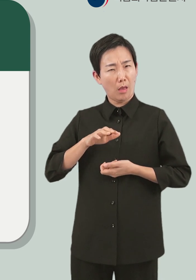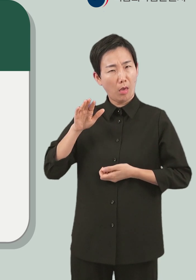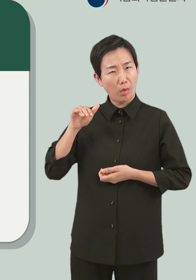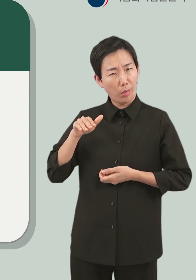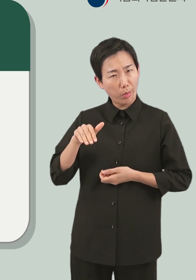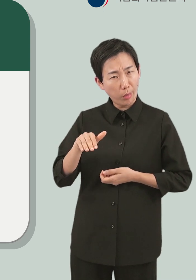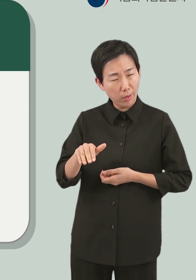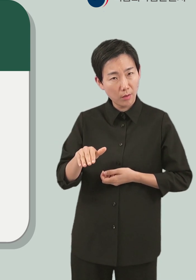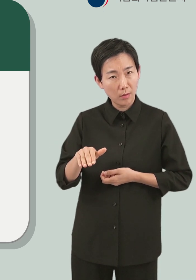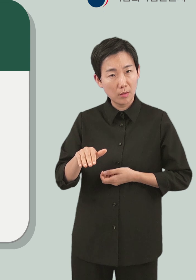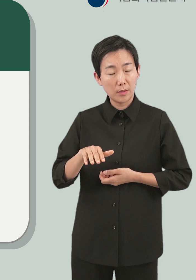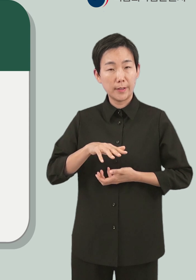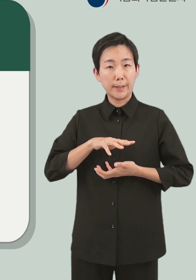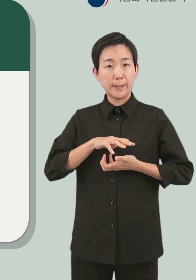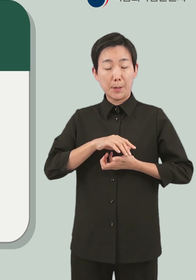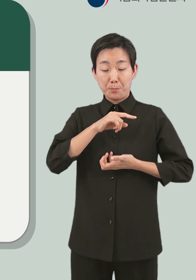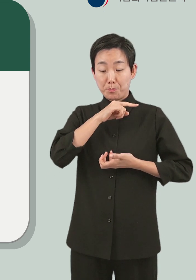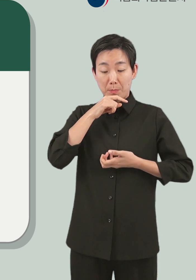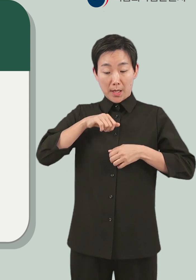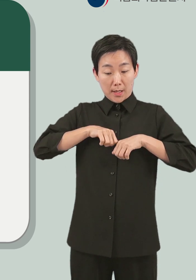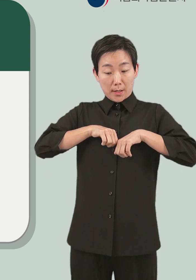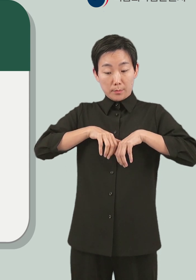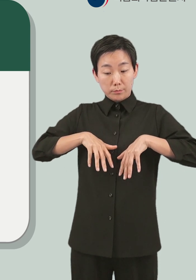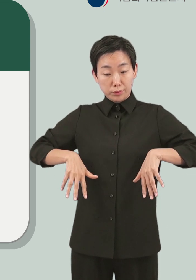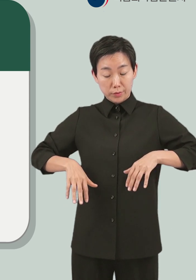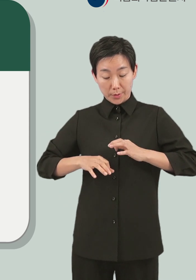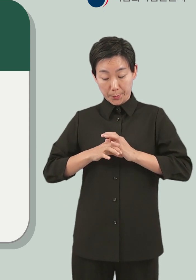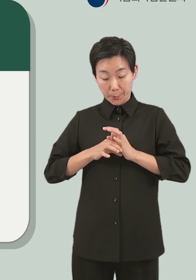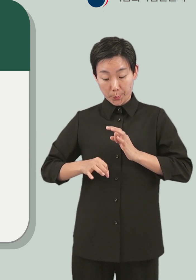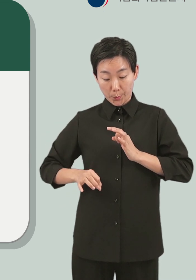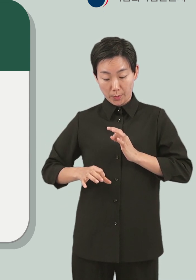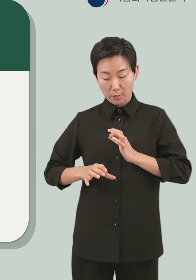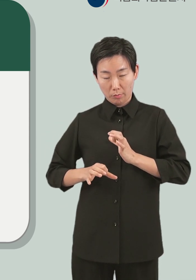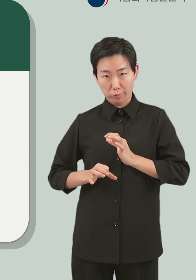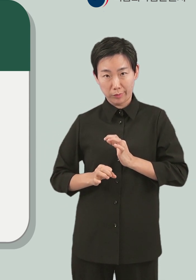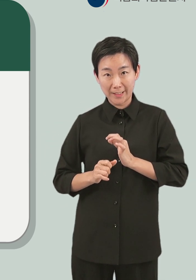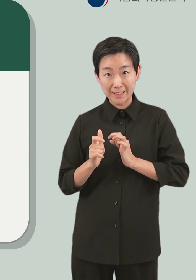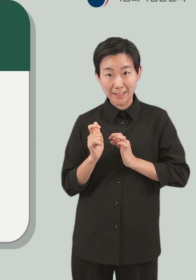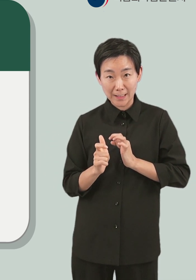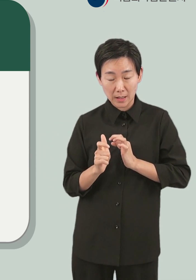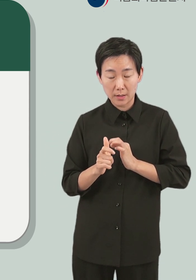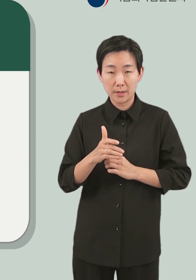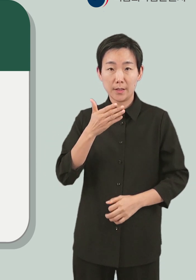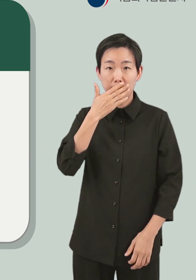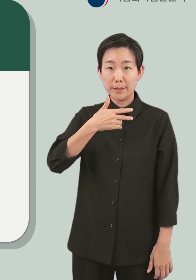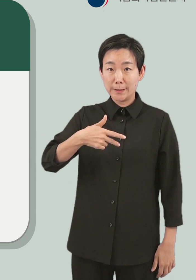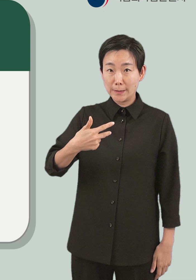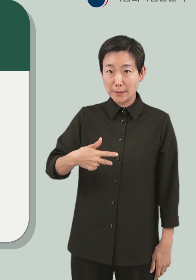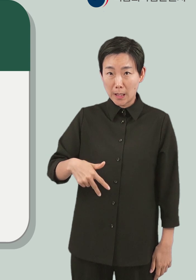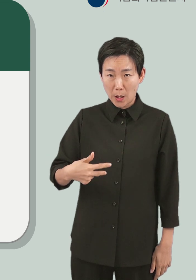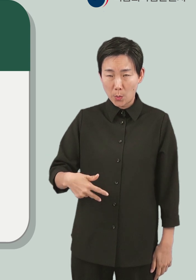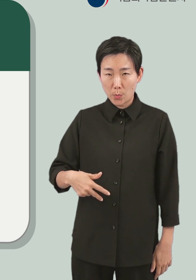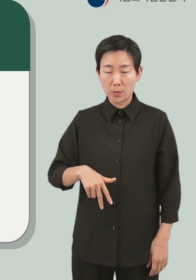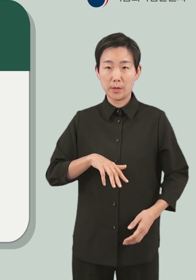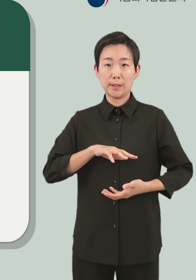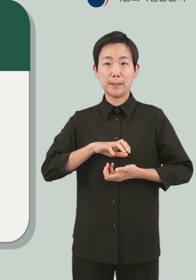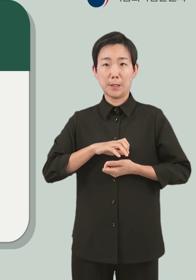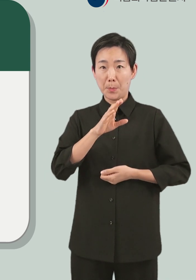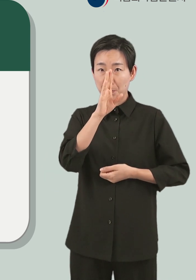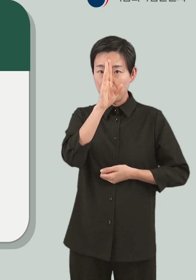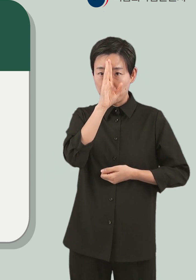부정맥, 동맥경화증, 당뇨병, 심장질환, 림프절을 제거한 사람, 임신 중이거나 다간전 중인